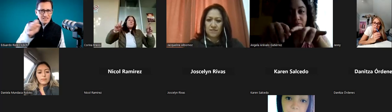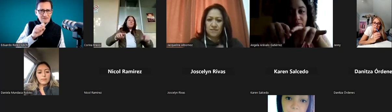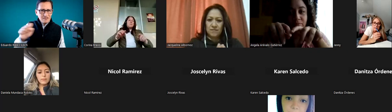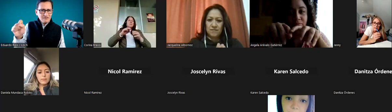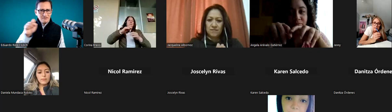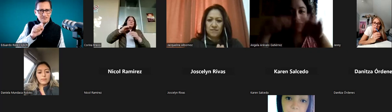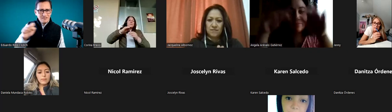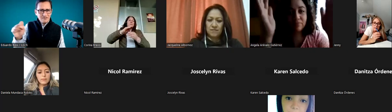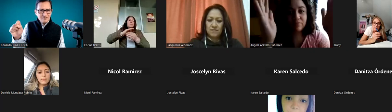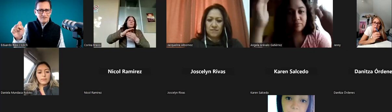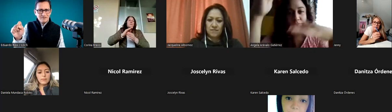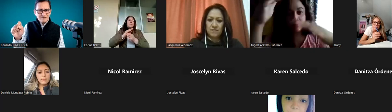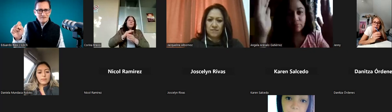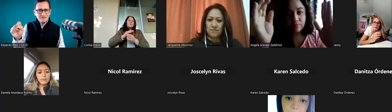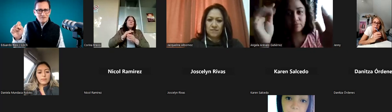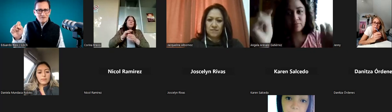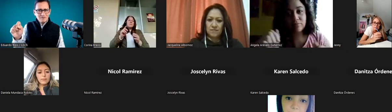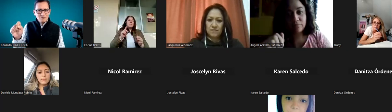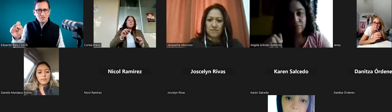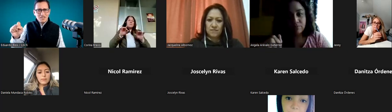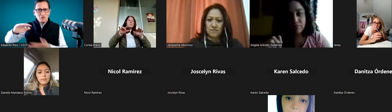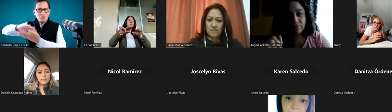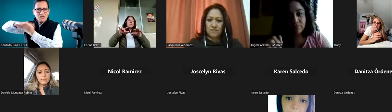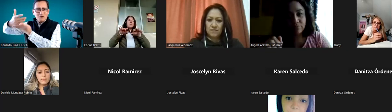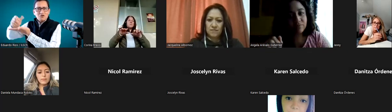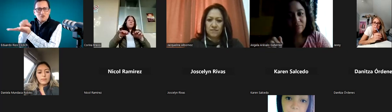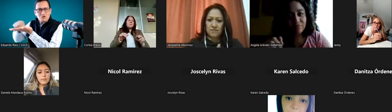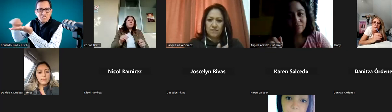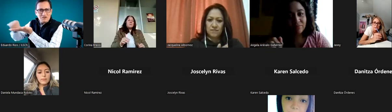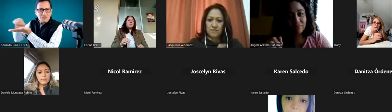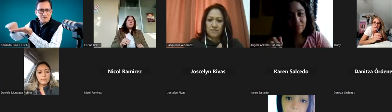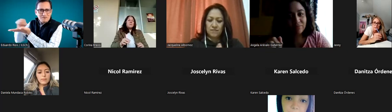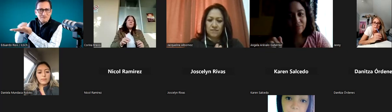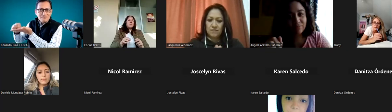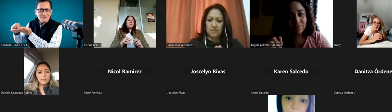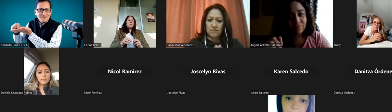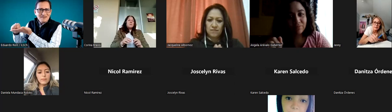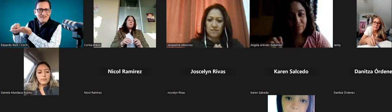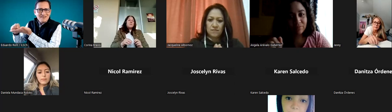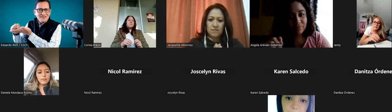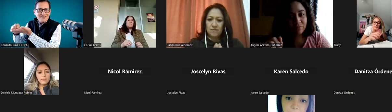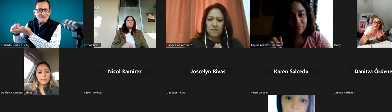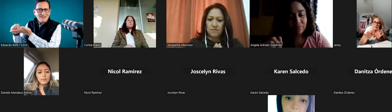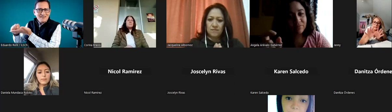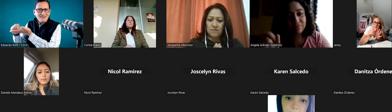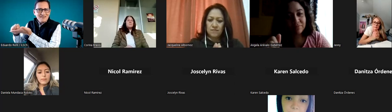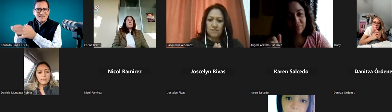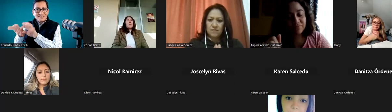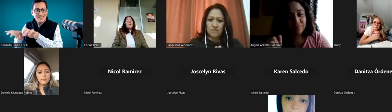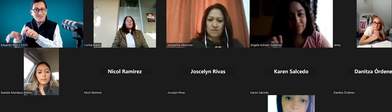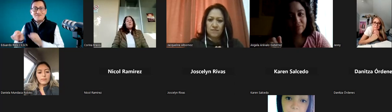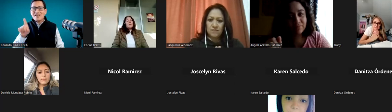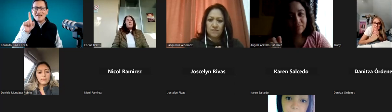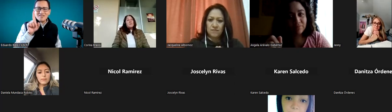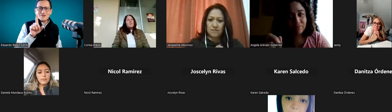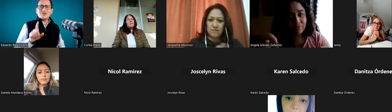¿aplicaría escribir así? No. Porque en el computador nosotros no escribimos así, ¿no? Movemos los dedos